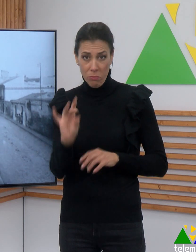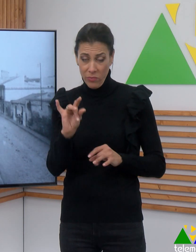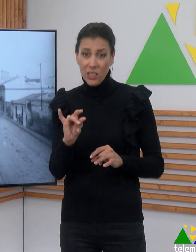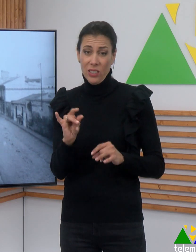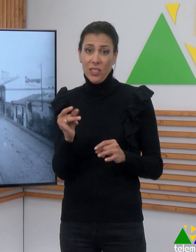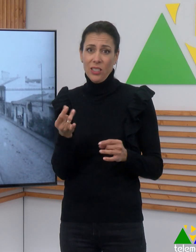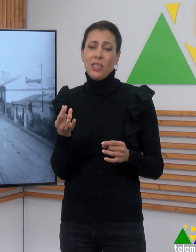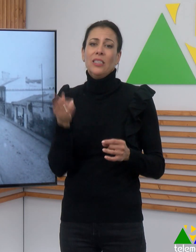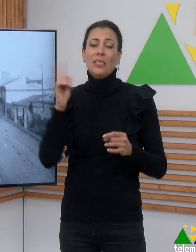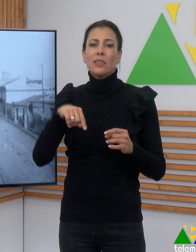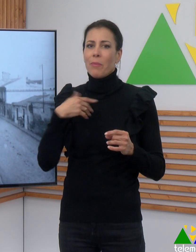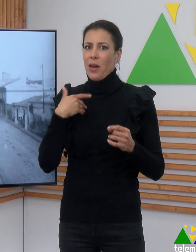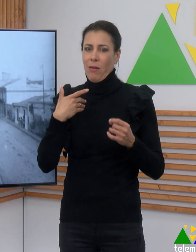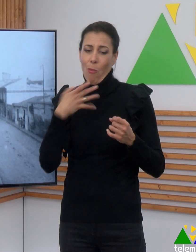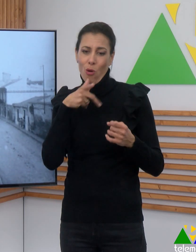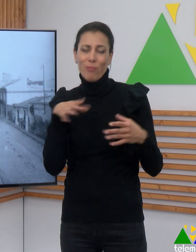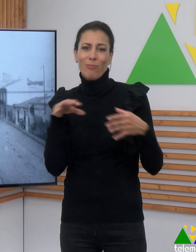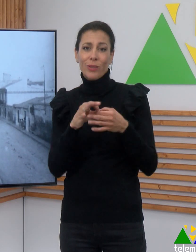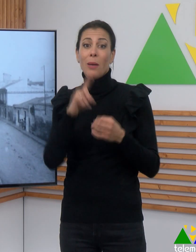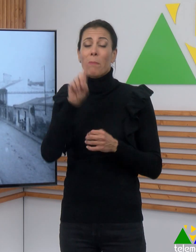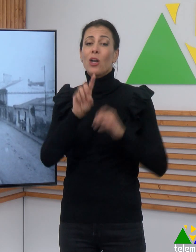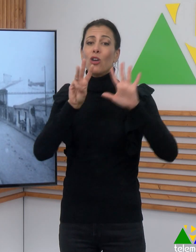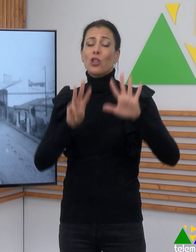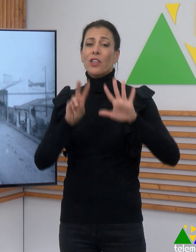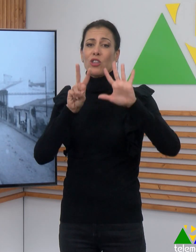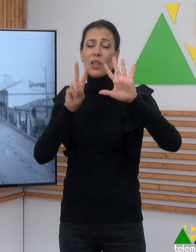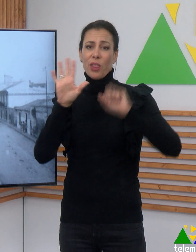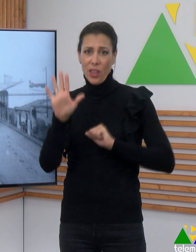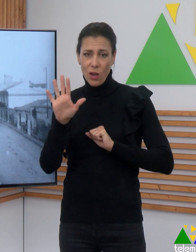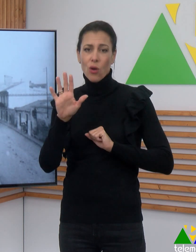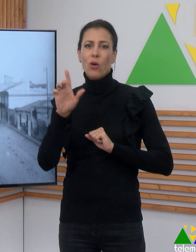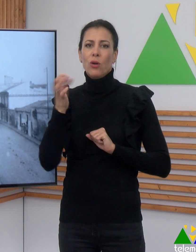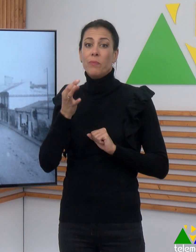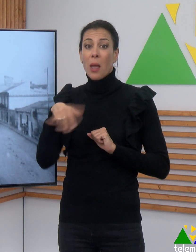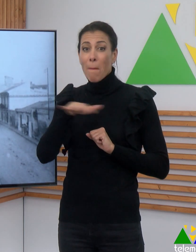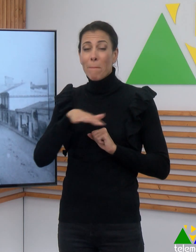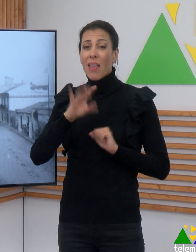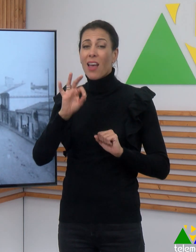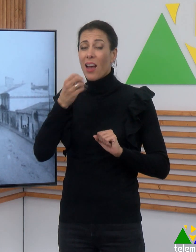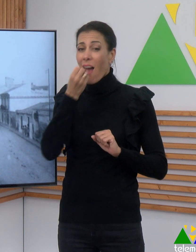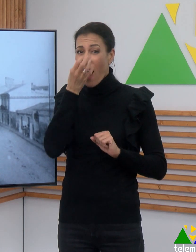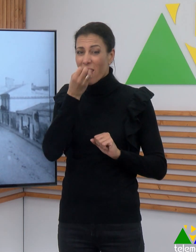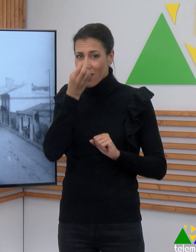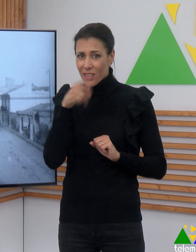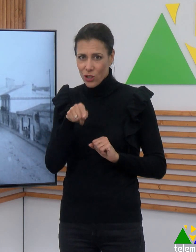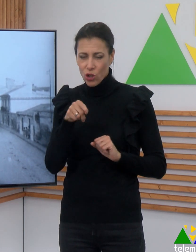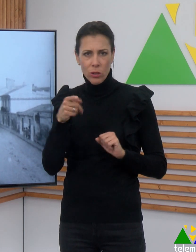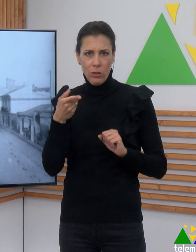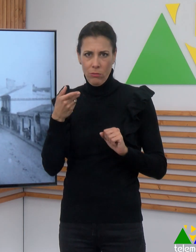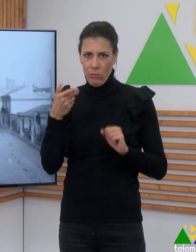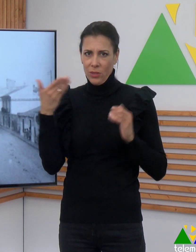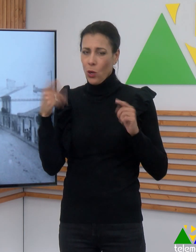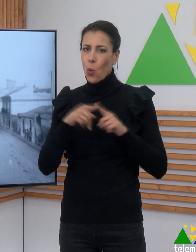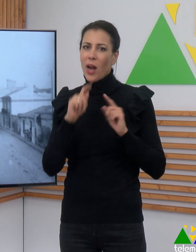La plaza Jardinillo era a las inversiones. La en 1875 le dedica la plaza Jardinillo, la dedica a Larios,